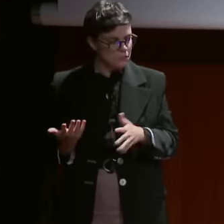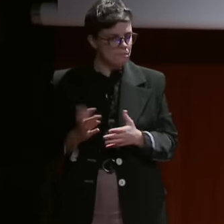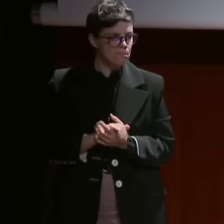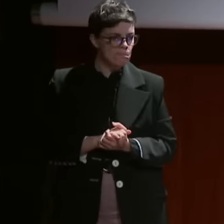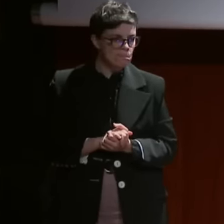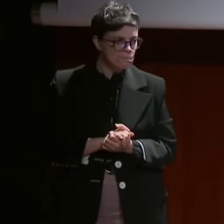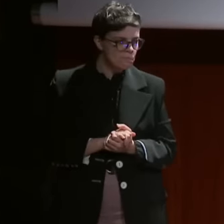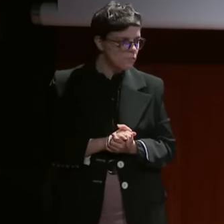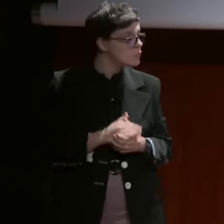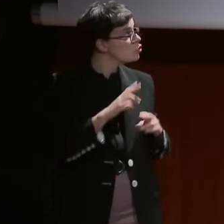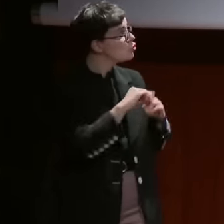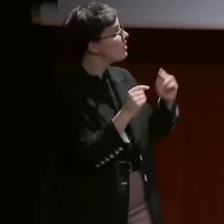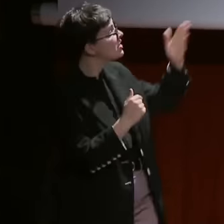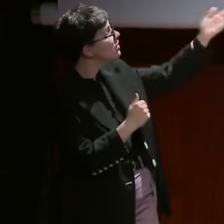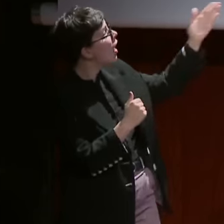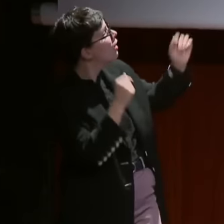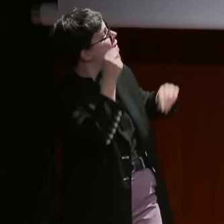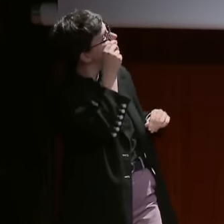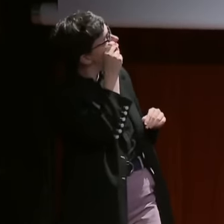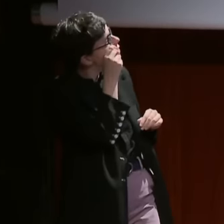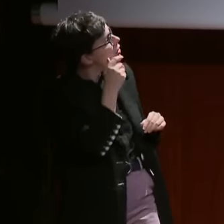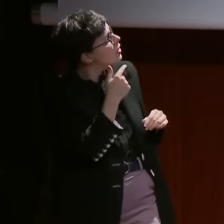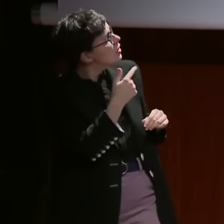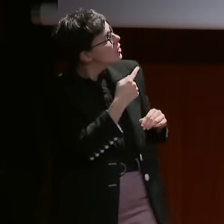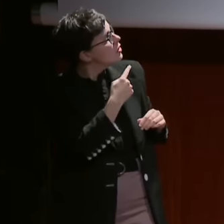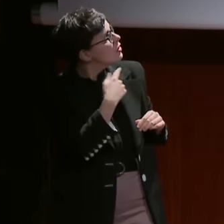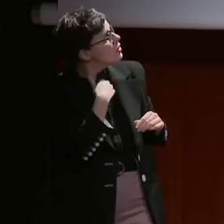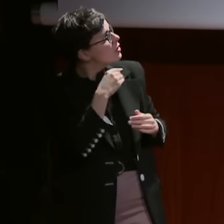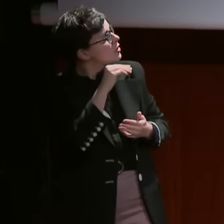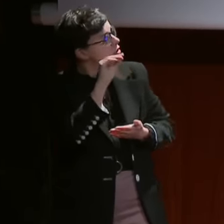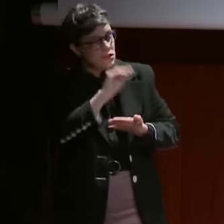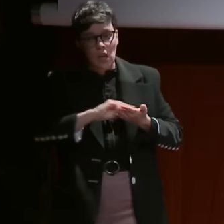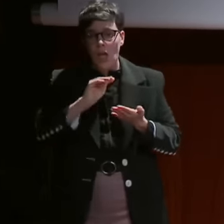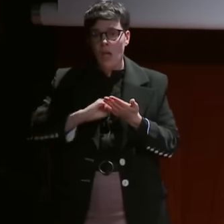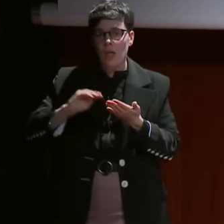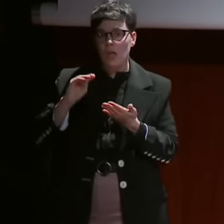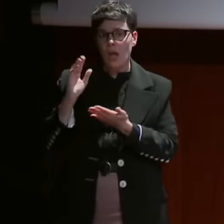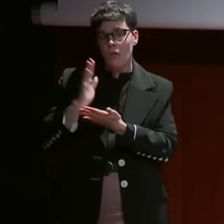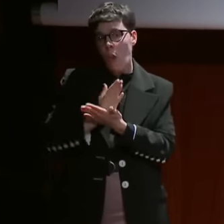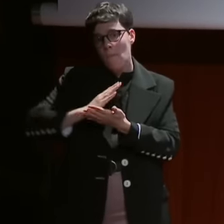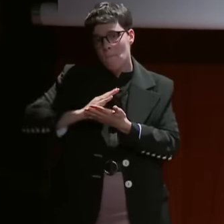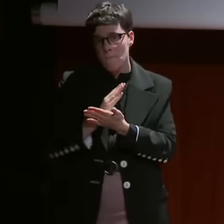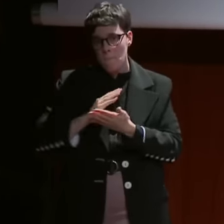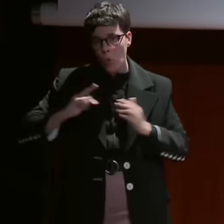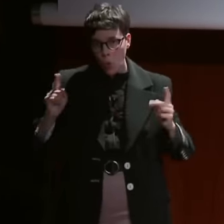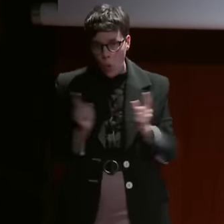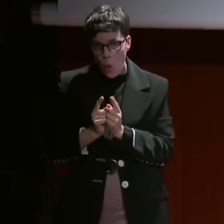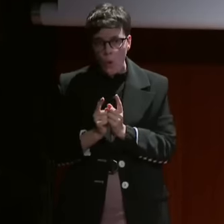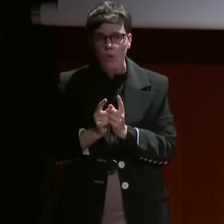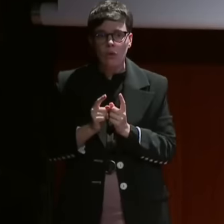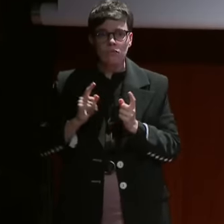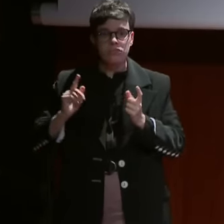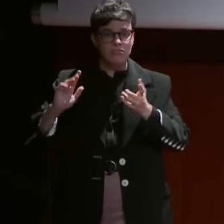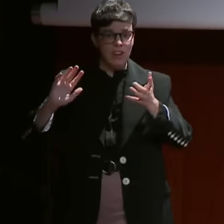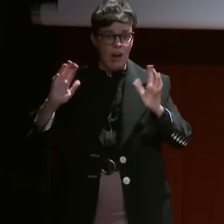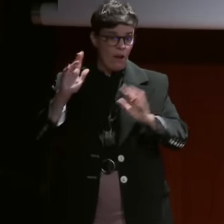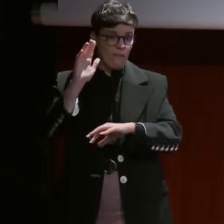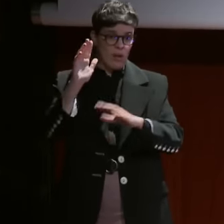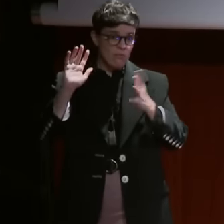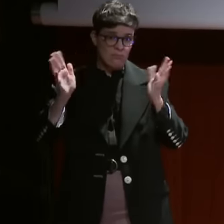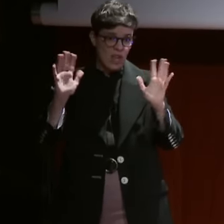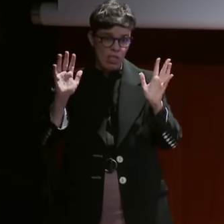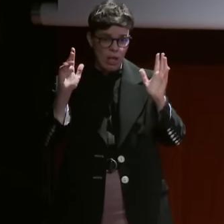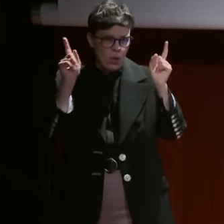Une autre forme pour mettre ce poème sur le papier. Donc, j'ai écrit un